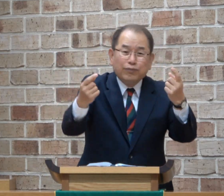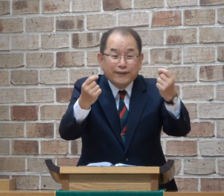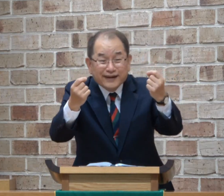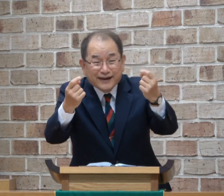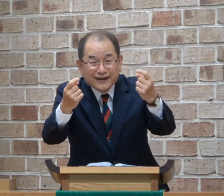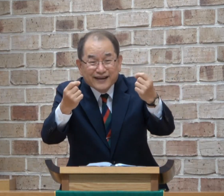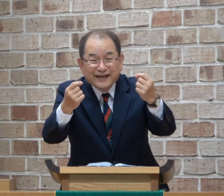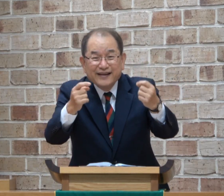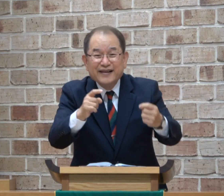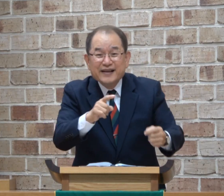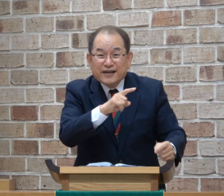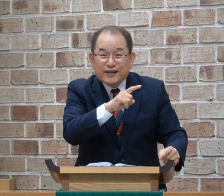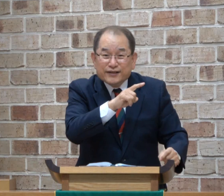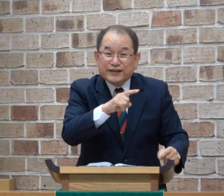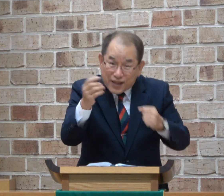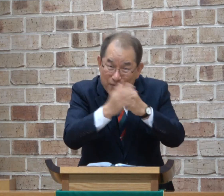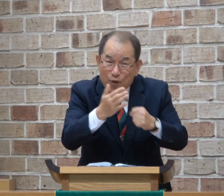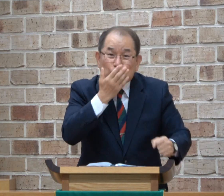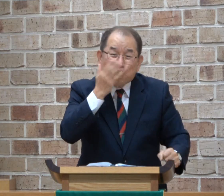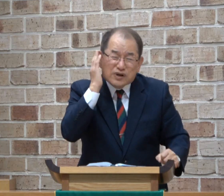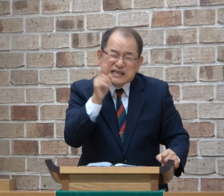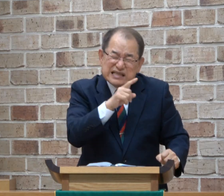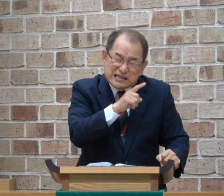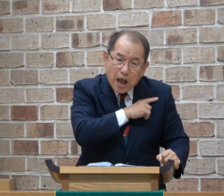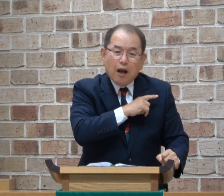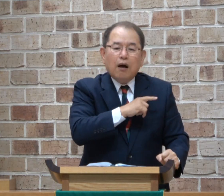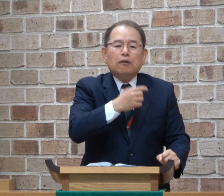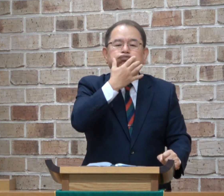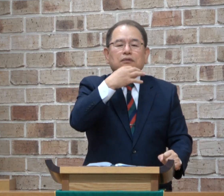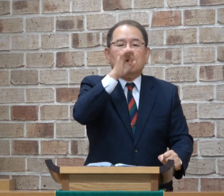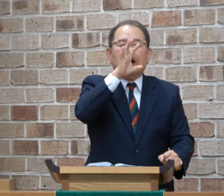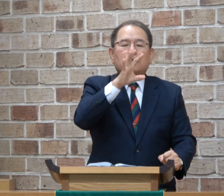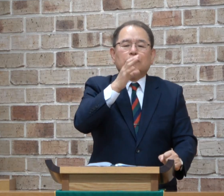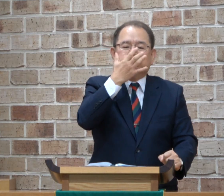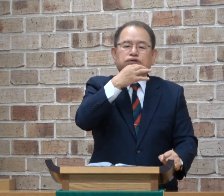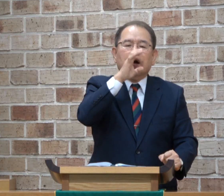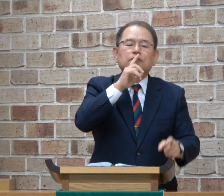그래서 어떻게 보면 농아인들이 가장 불행합니다.